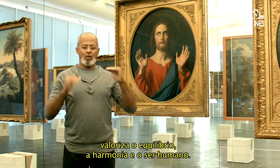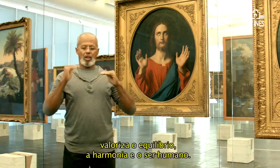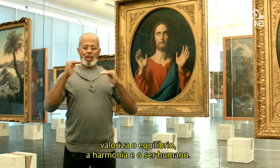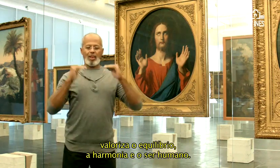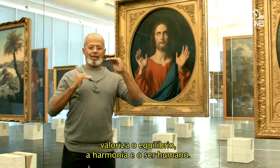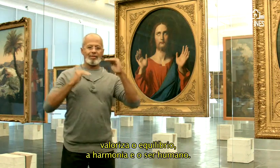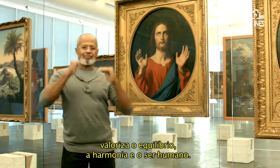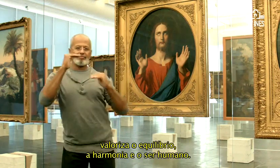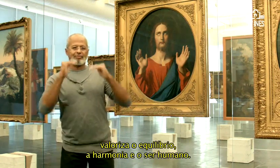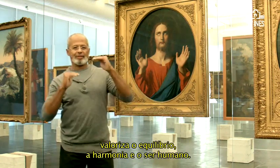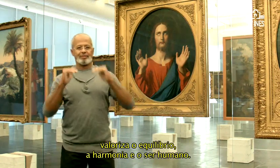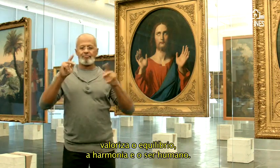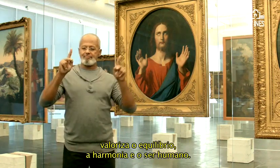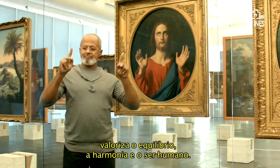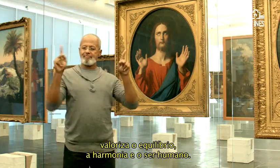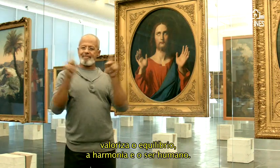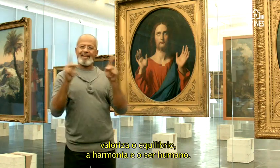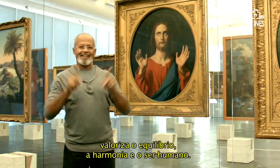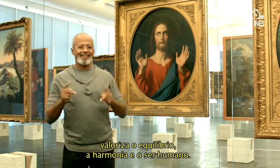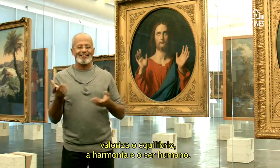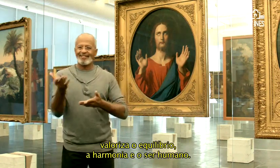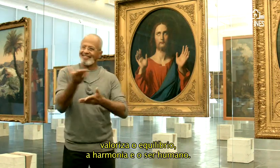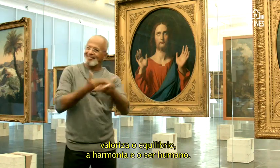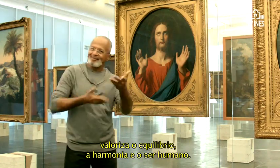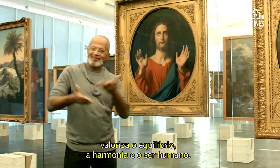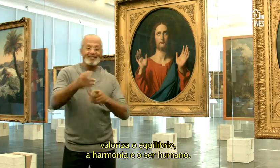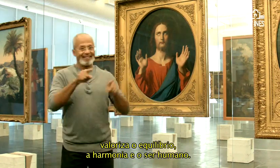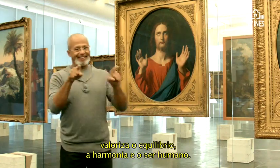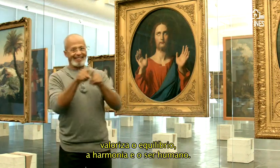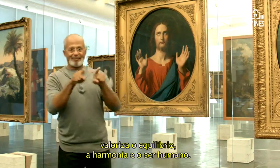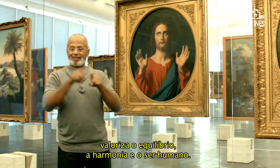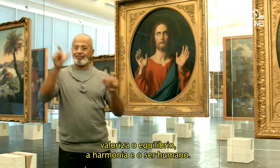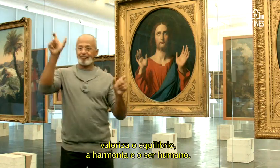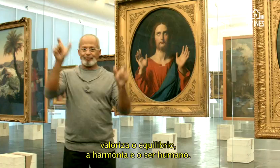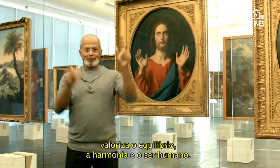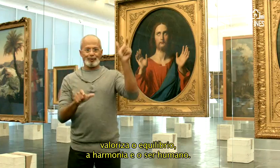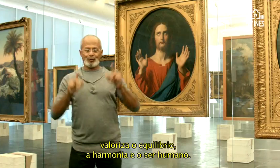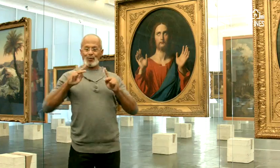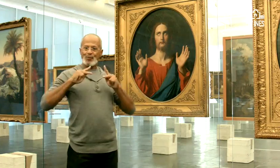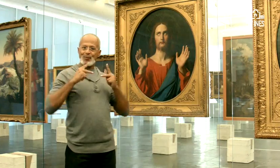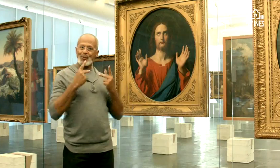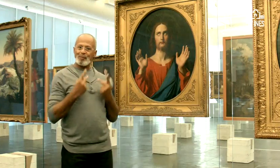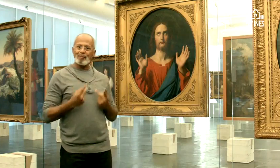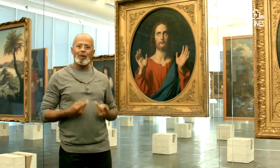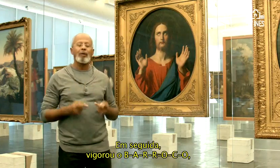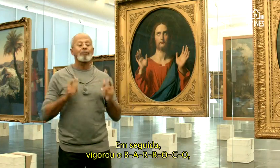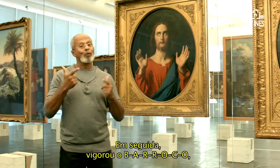valoriza o equilíbrio, a harmonia e o ser humano. Em